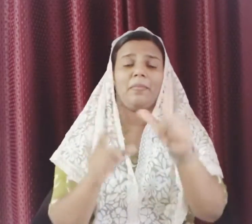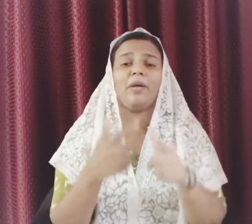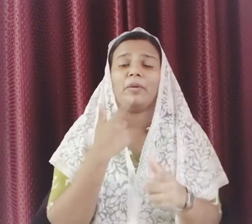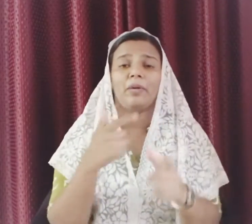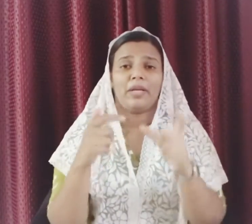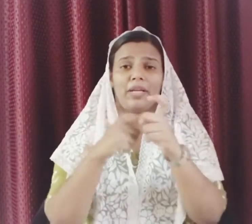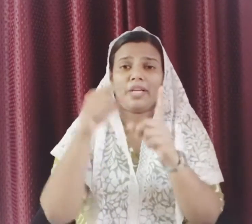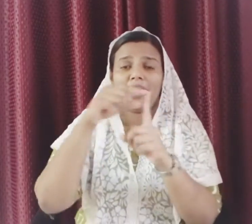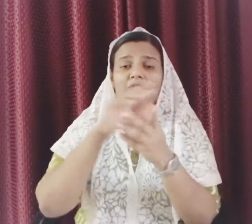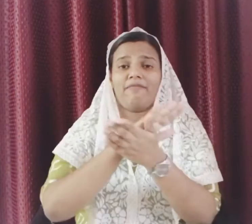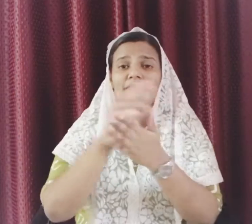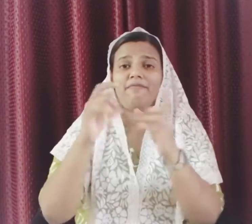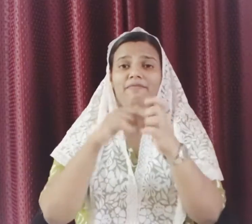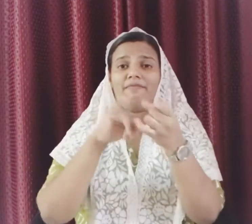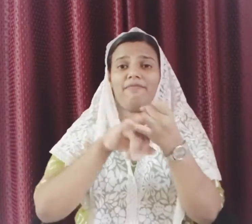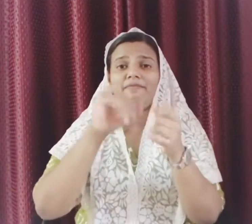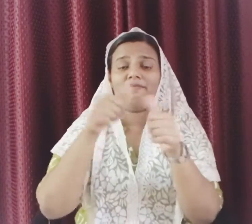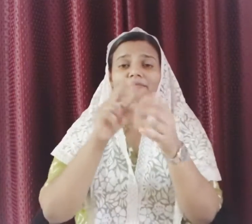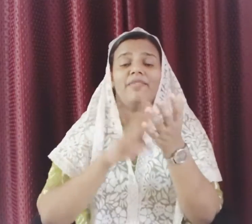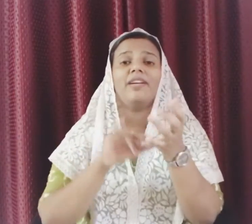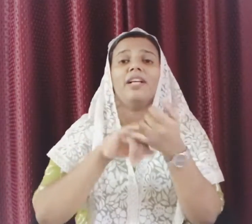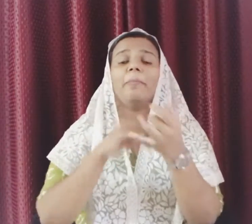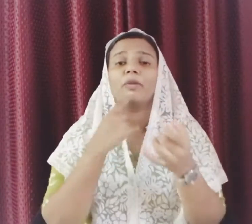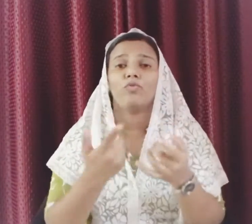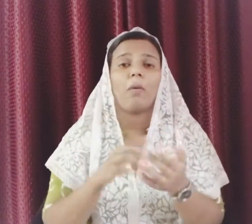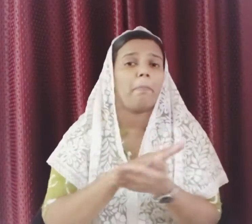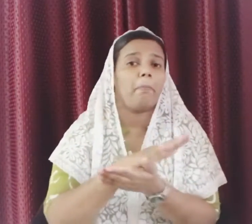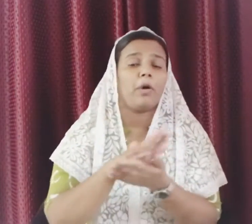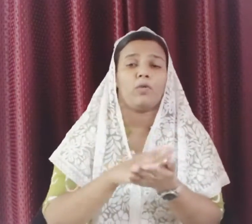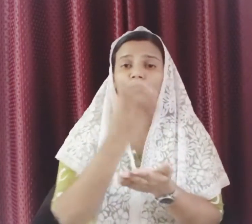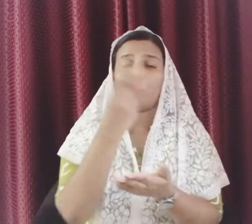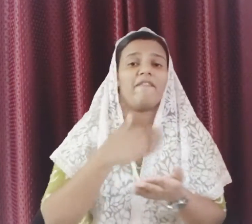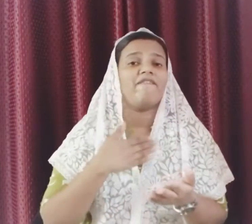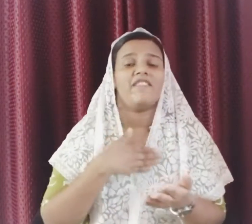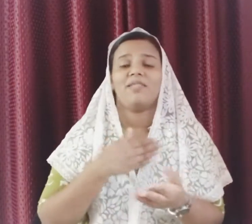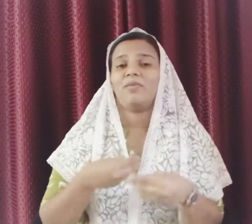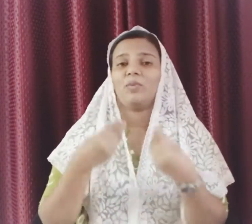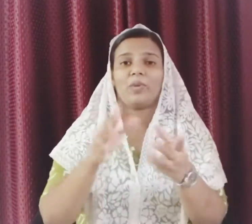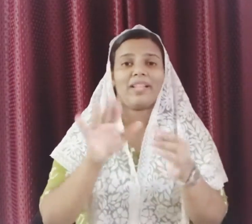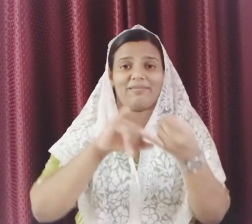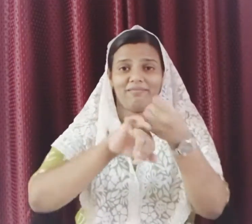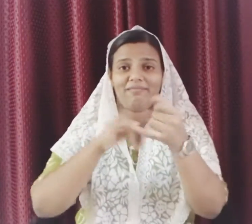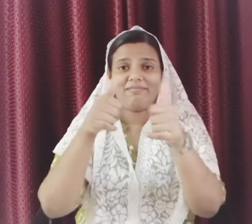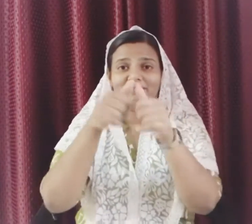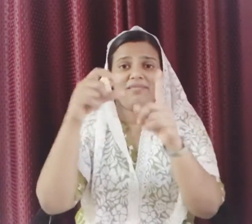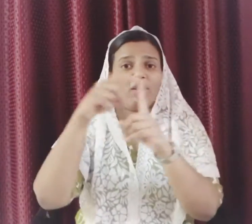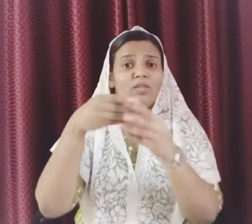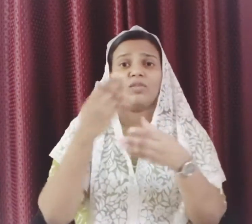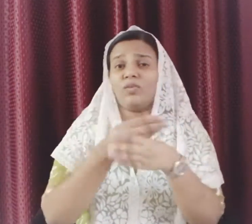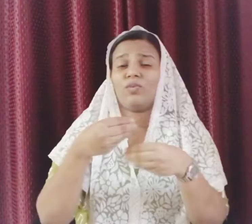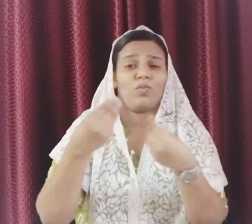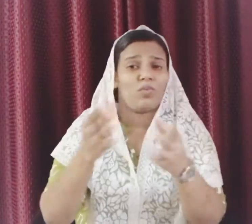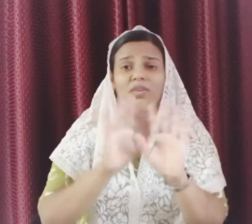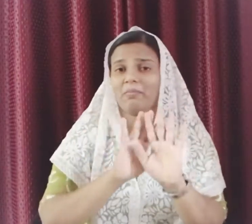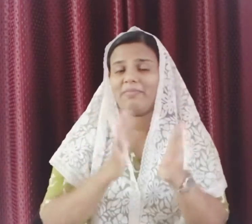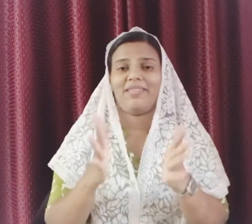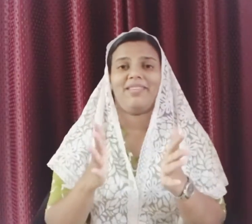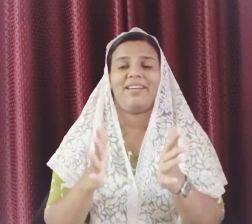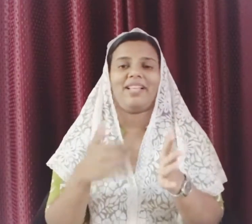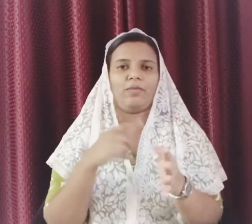പറഞ്ഞതുപോലെ, ആമേൻ, ദൈവത്തിൻ്റെ പരിശുദ്ധാത്മാവിനെ ദുഃഖിപ്പിക്കരുത്. അപ്പോൾ ദുഃഖിപ്പിക്കുക എന്ന് പറഞ്ഞാൽ എന്നാ? നിങ്ങളുടെ കൂടെ ഞാൻ നടക്കുകയാണെന്ന് വെച്ചു, നിങ്ങളുടെ കൂടെ നിങ്ങളെ